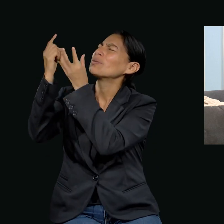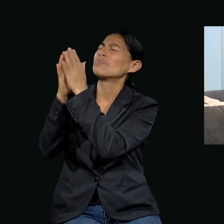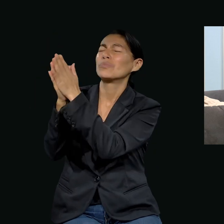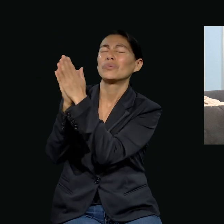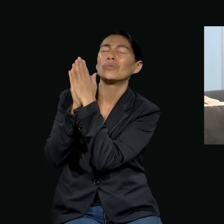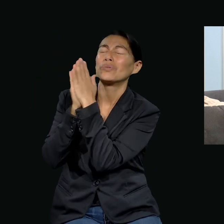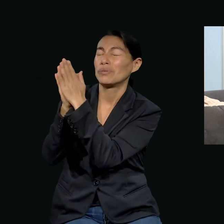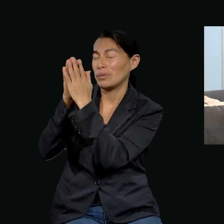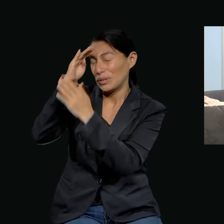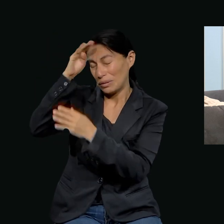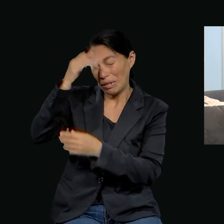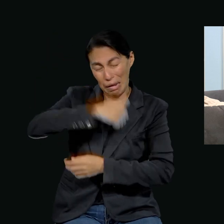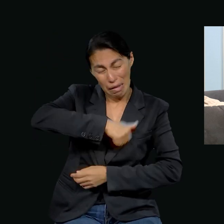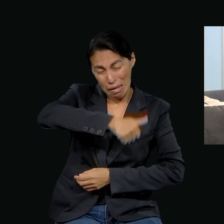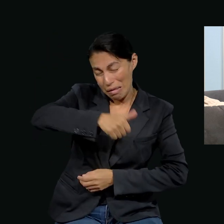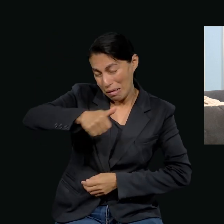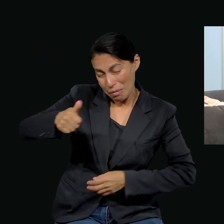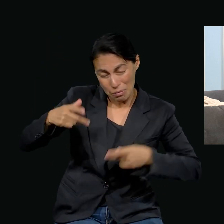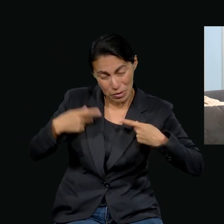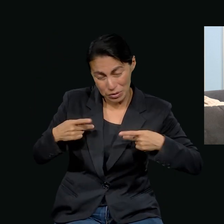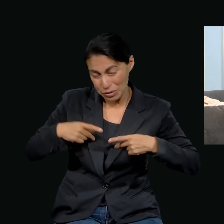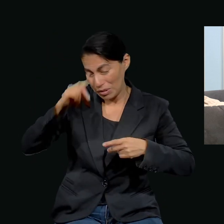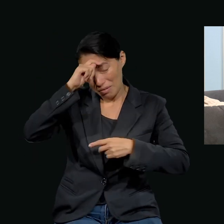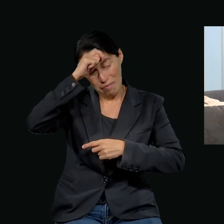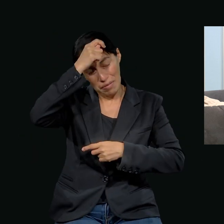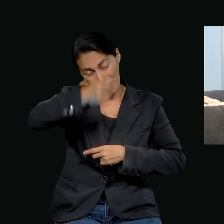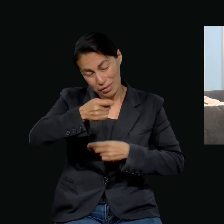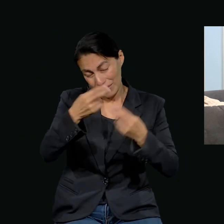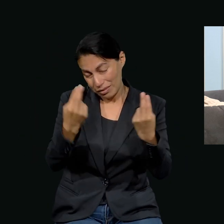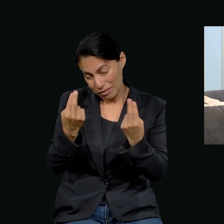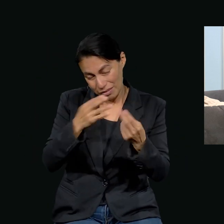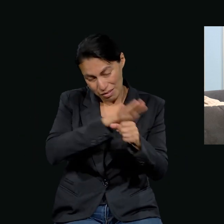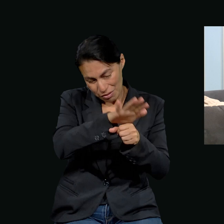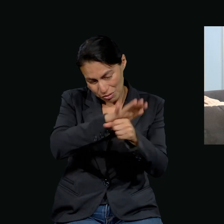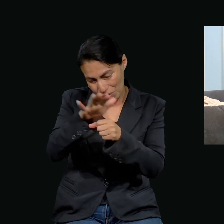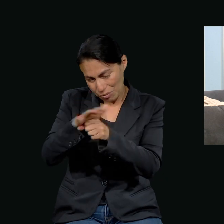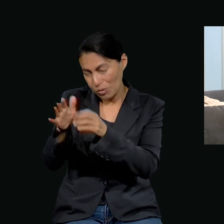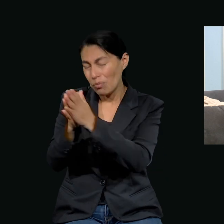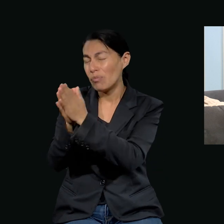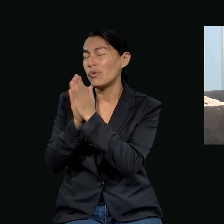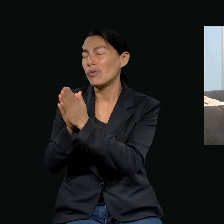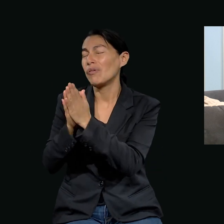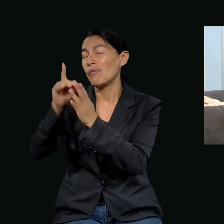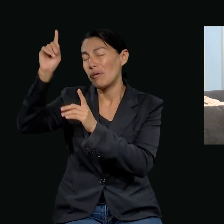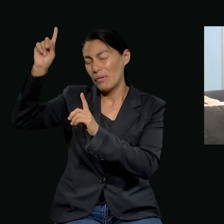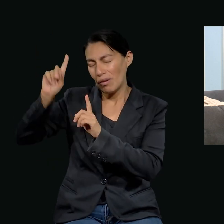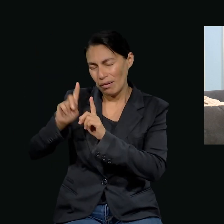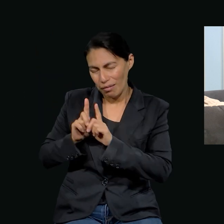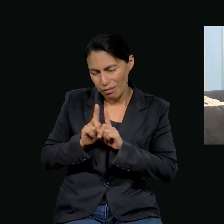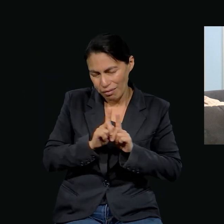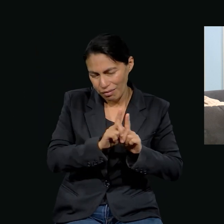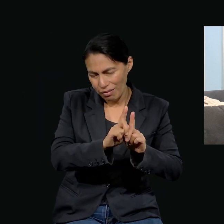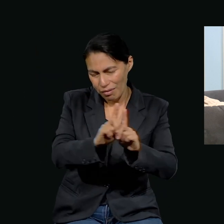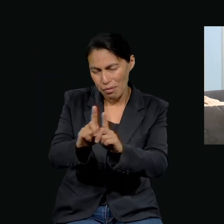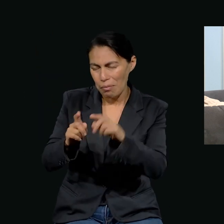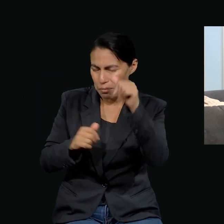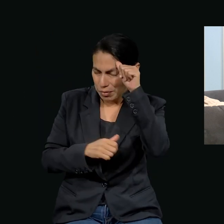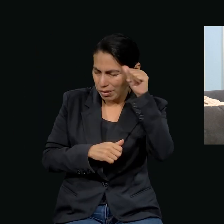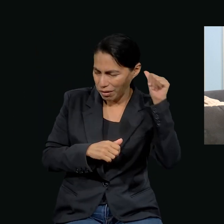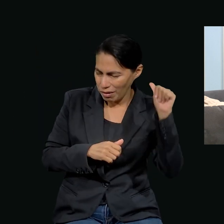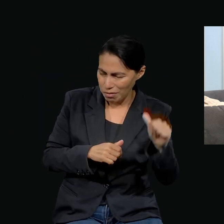Según su necesidad Y quédate con nosotros Perdona nuestros pecados Y danos tu espíritu En el nombre de Jesús